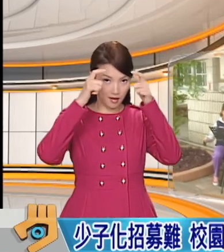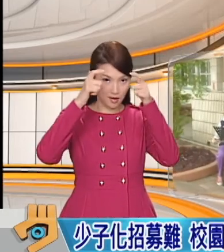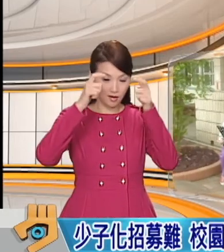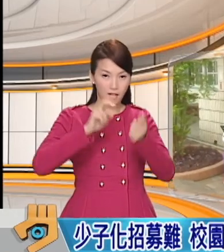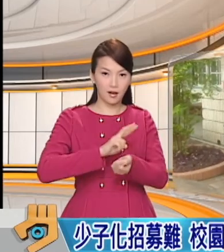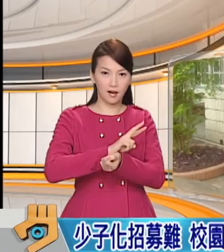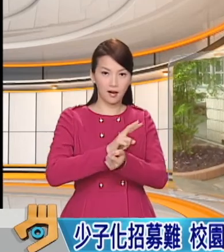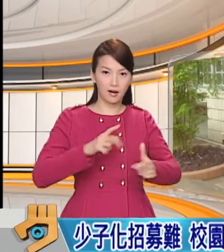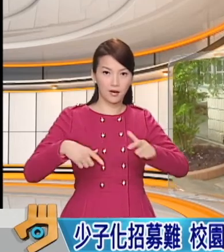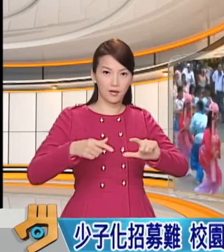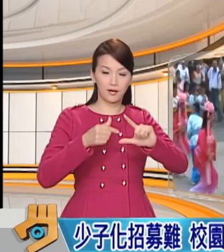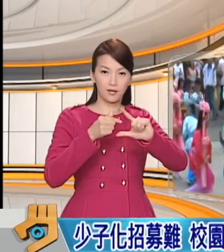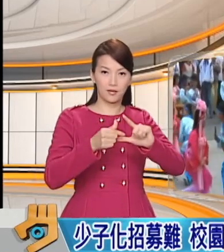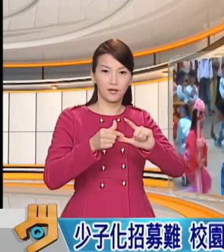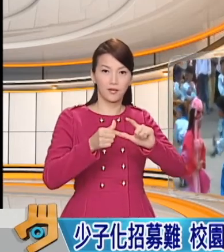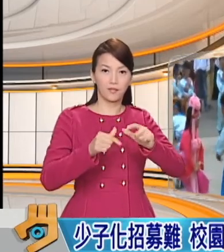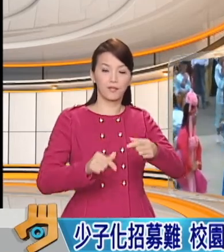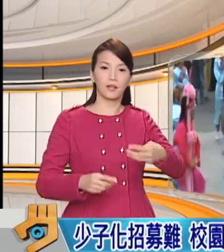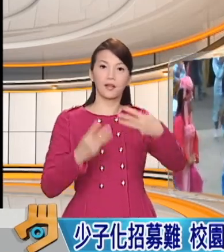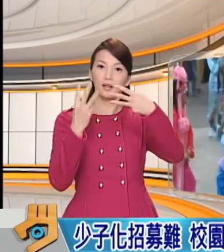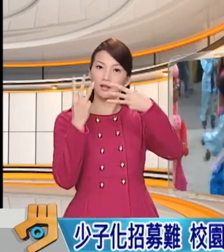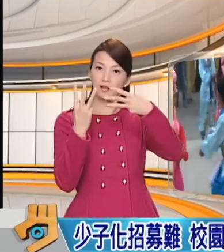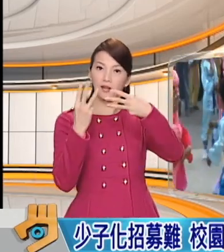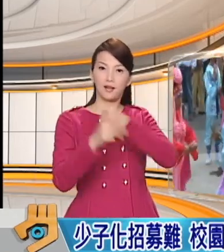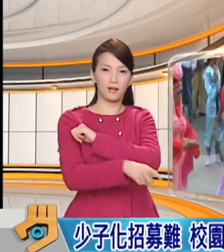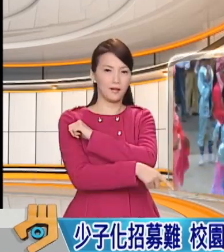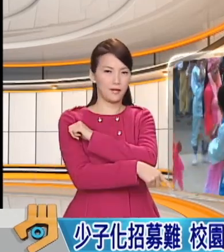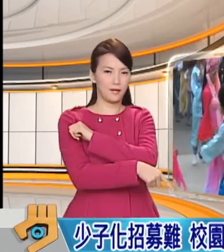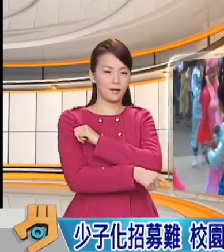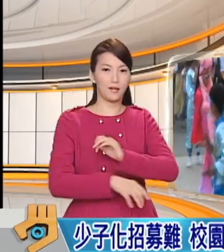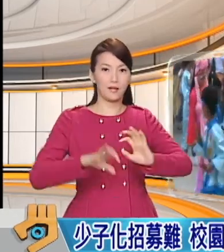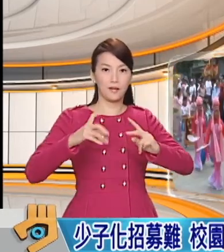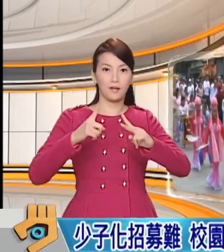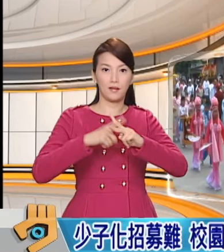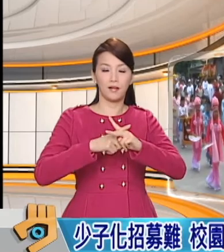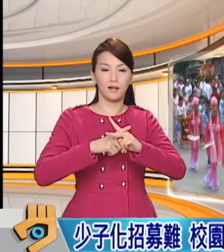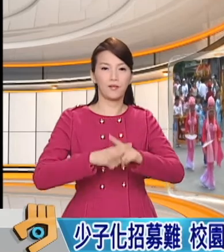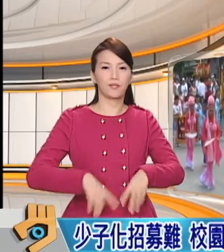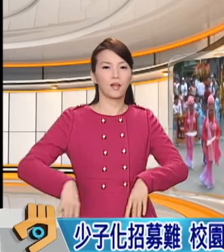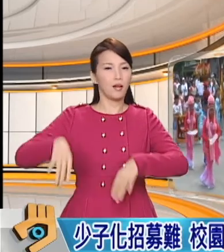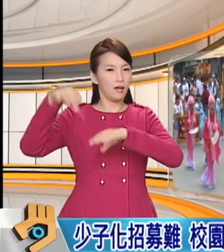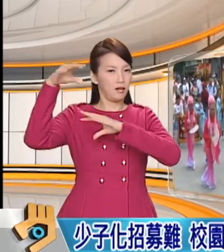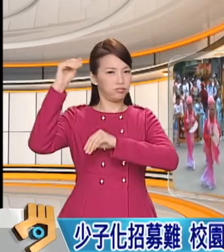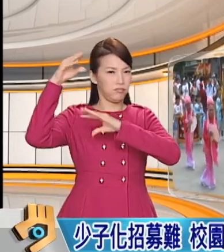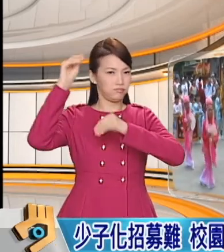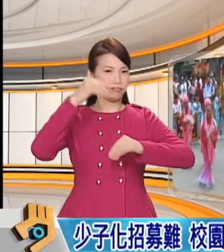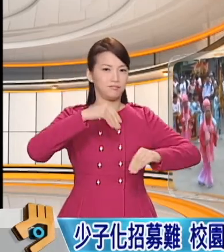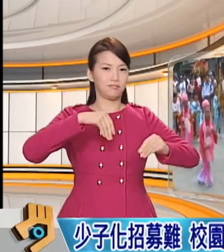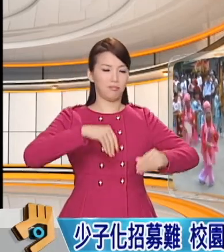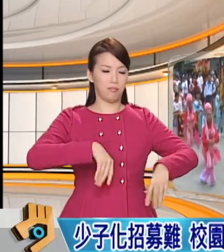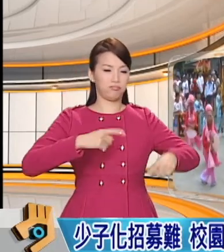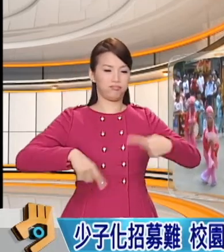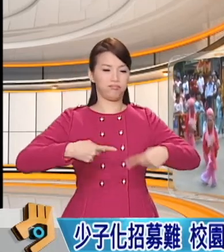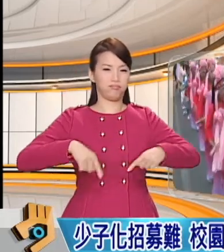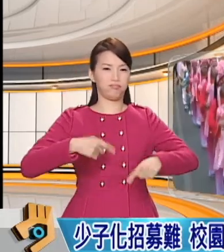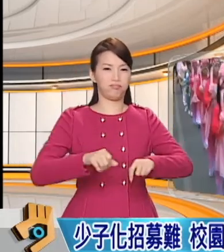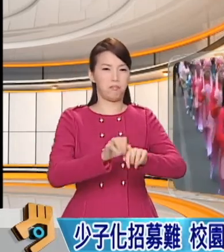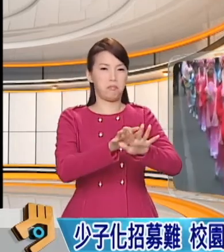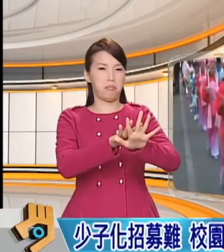高雄林园区善伟国小的车谷镇成立超过了20年，是台湾相当罕见